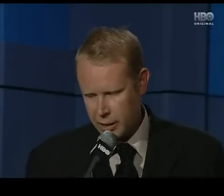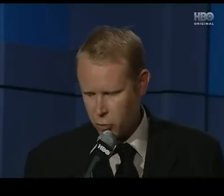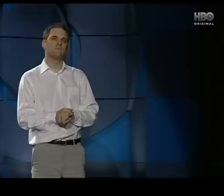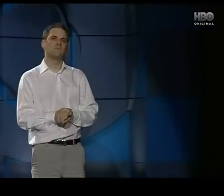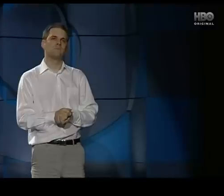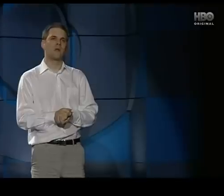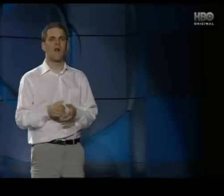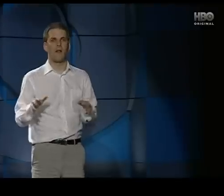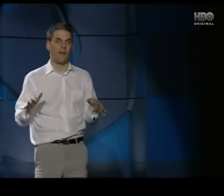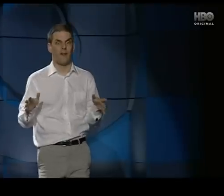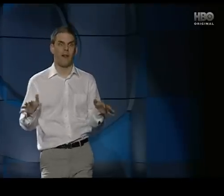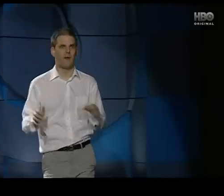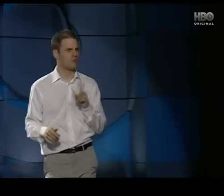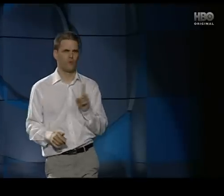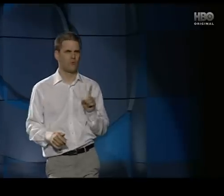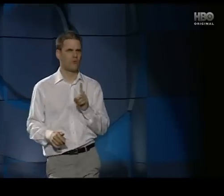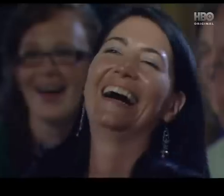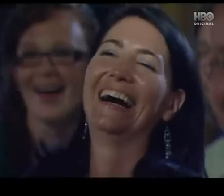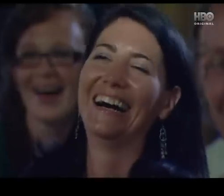Nikoho tedy nebudeme znásilňovat.